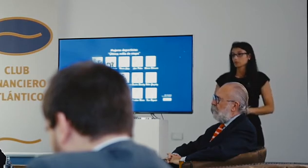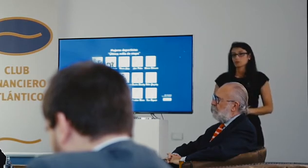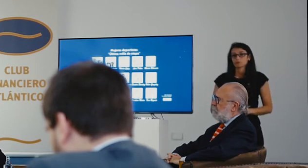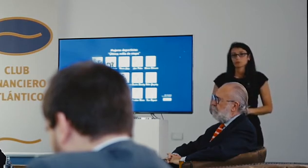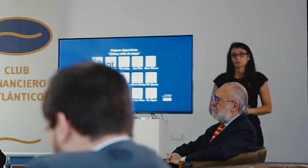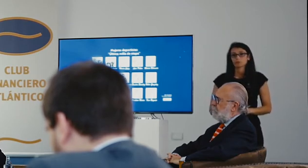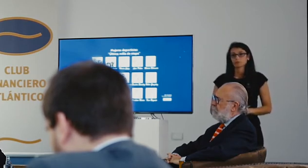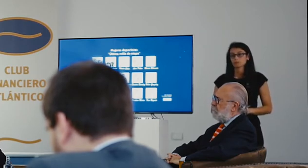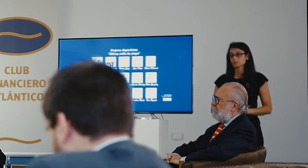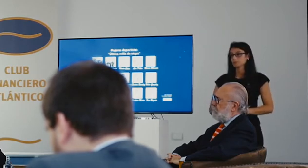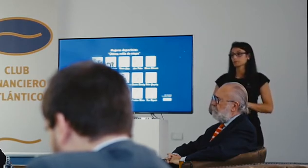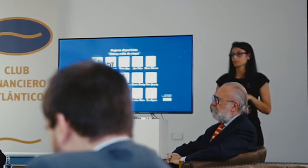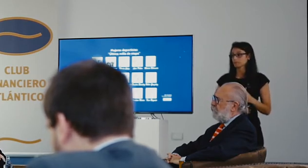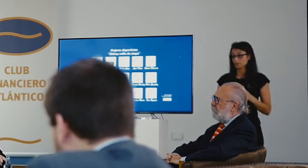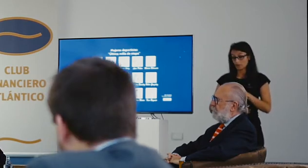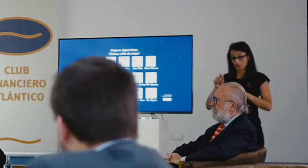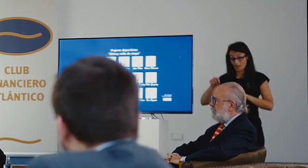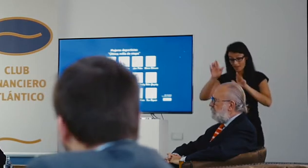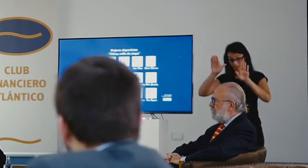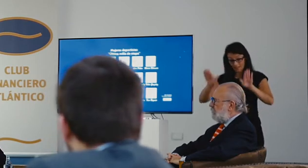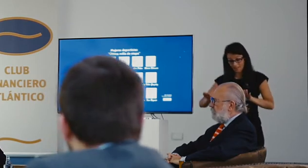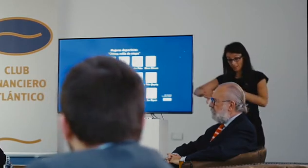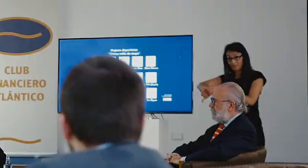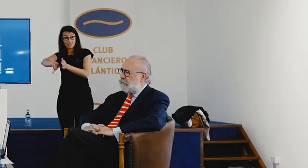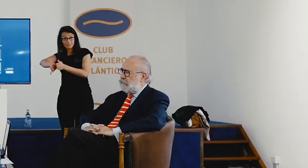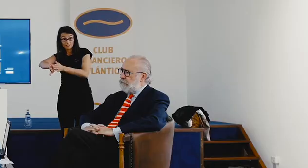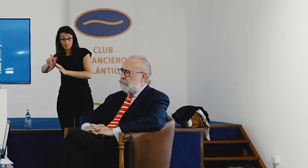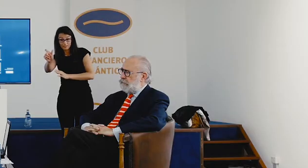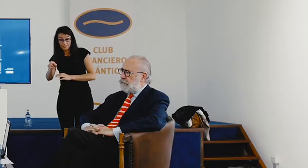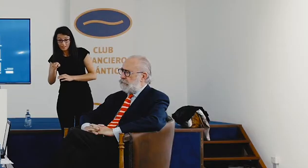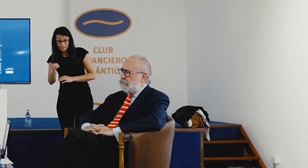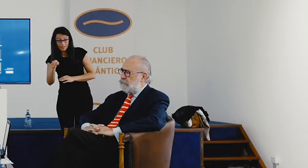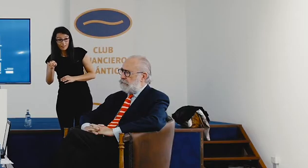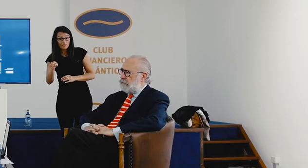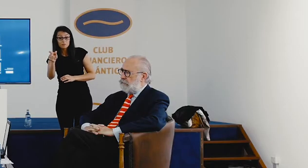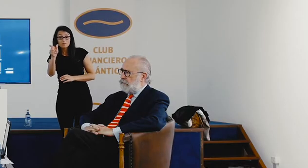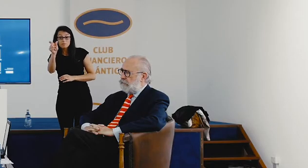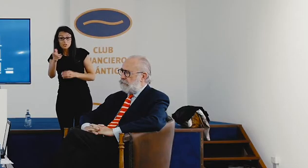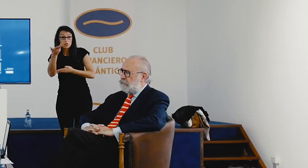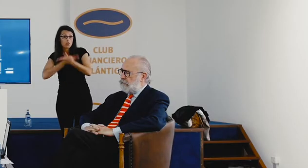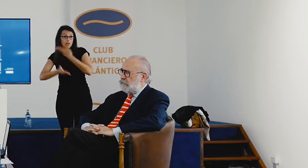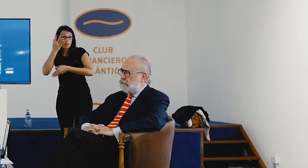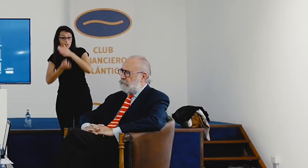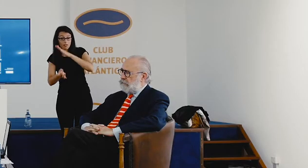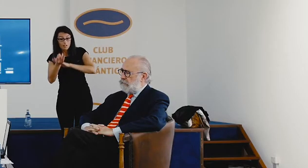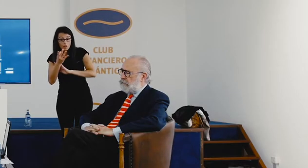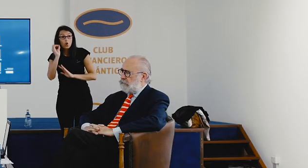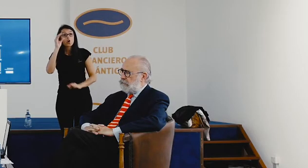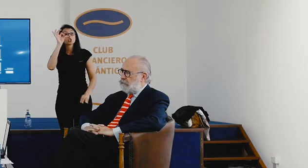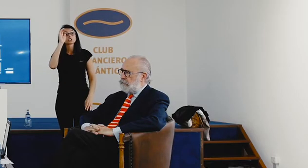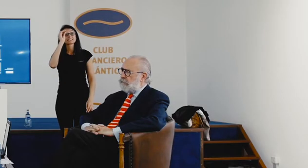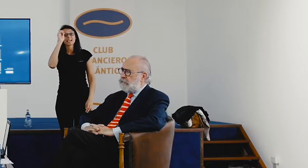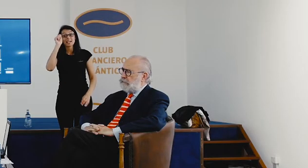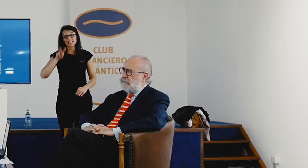Gracias a la empresita que veis ahí abajo a la derecha, Penny Brush, la montó un colaborador nuestro, Óscar Escalera, que